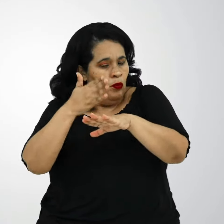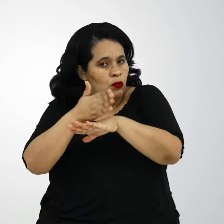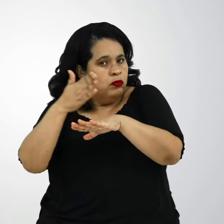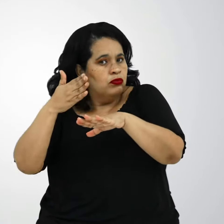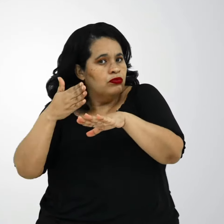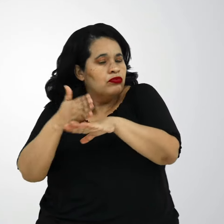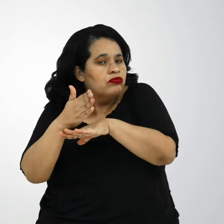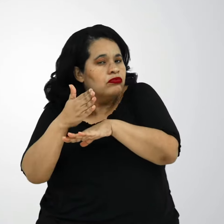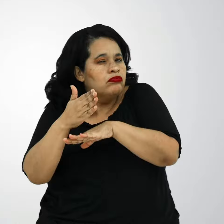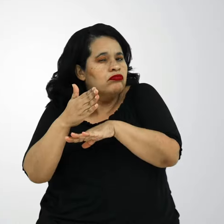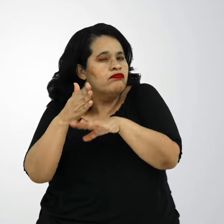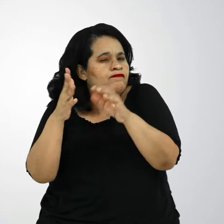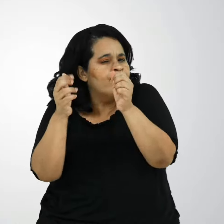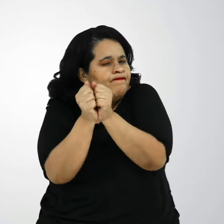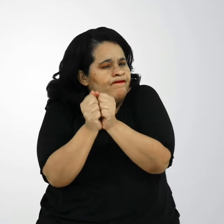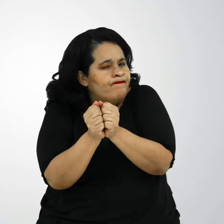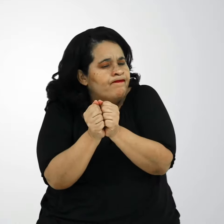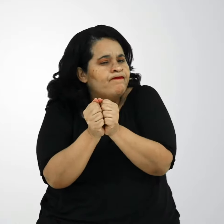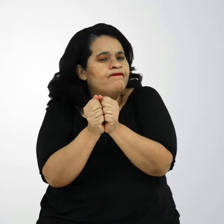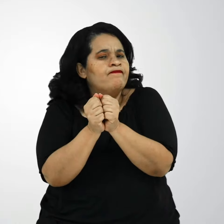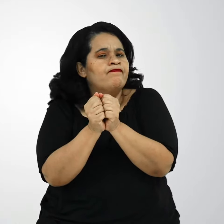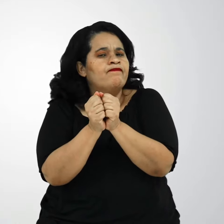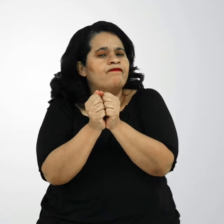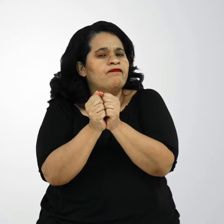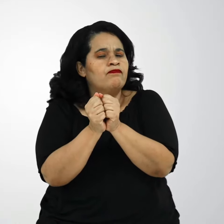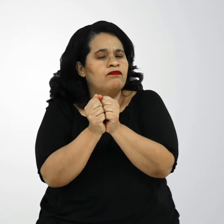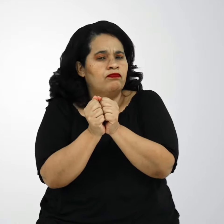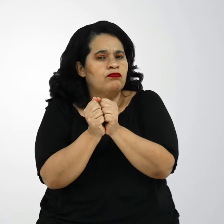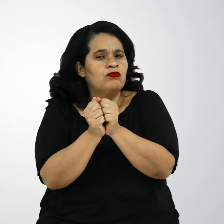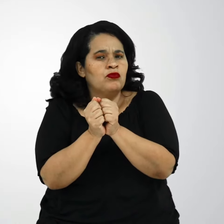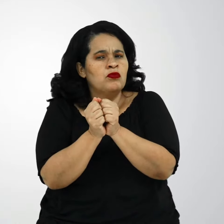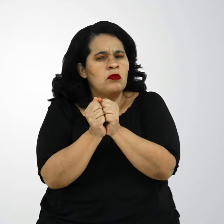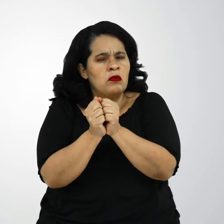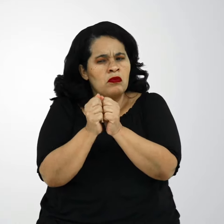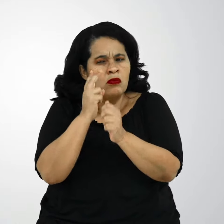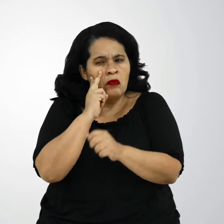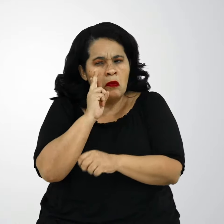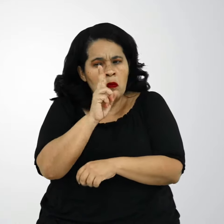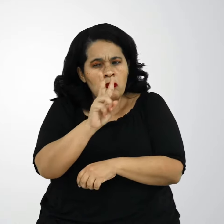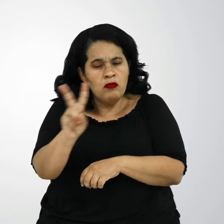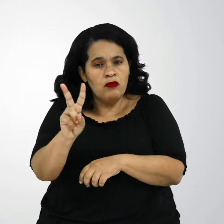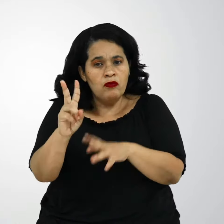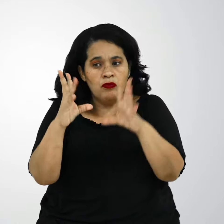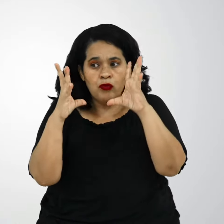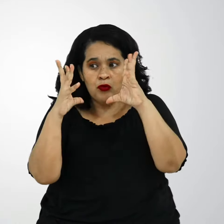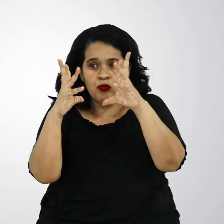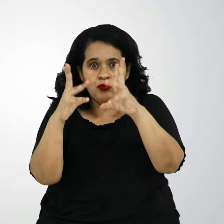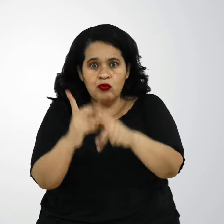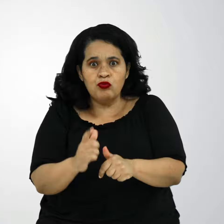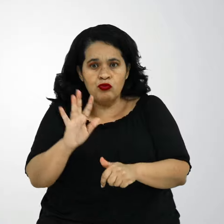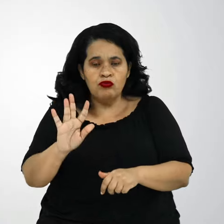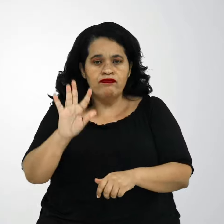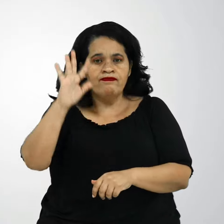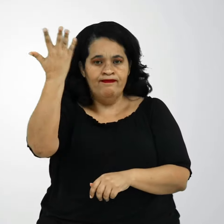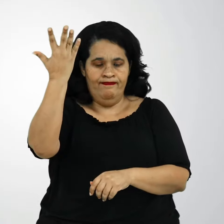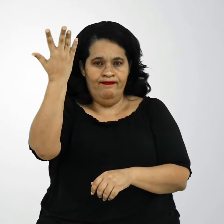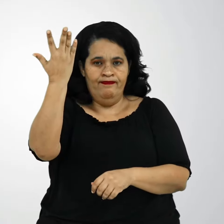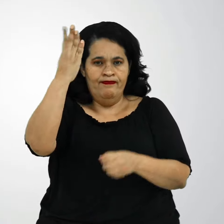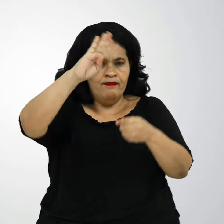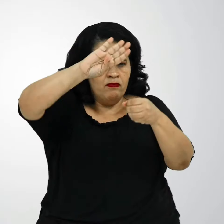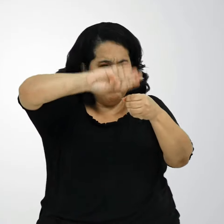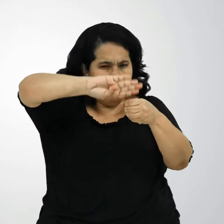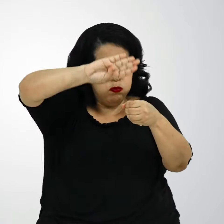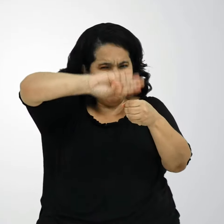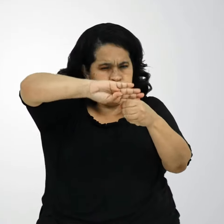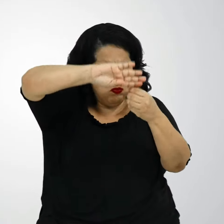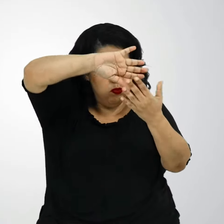história e que está ali junto, né, daquela situação toda, ele vê a queda da Babilônia, né? Ele viu isso acontecendo, ele